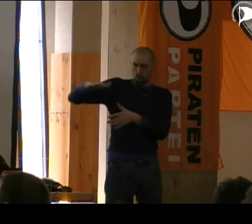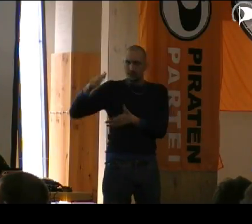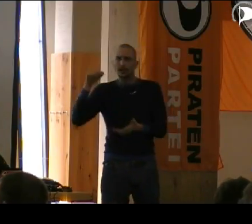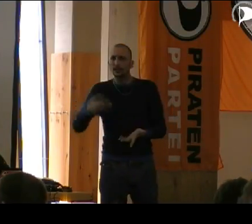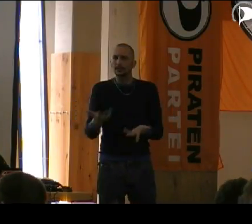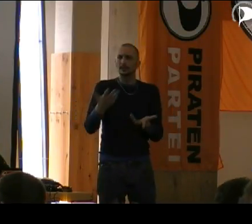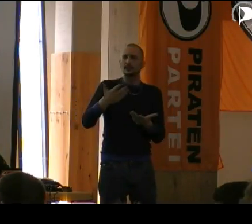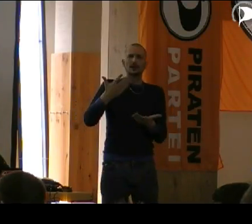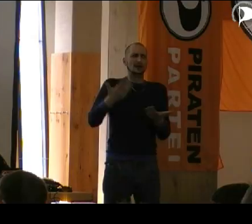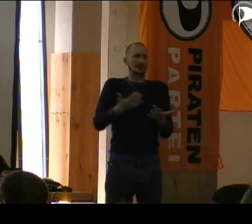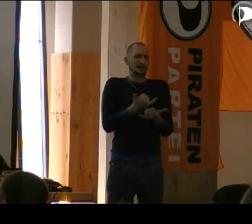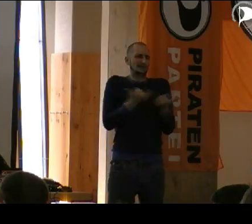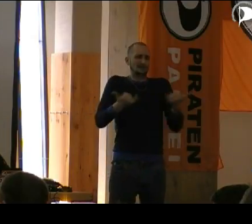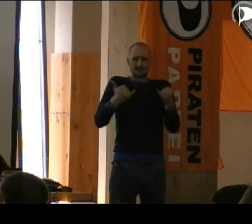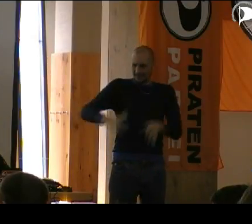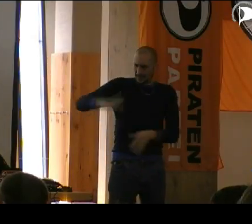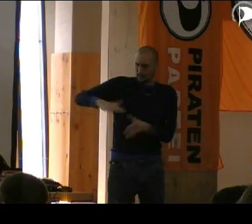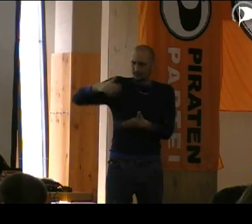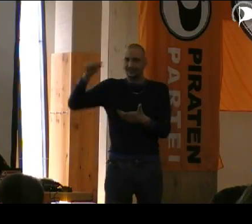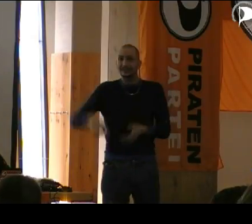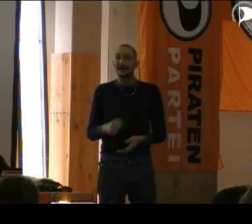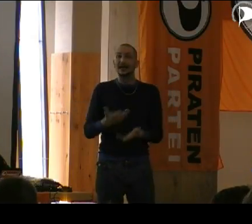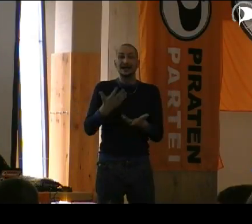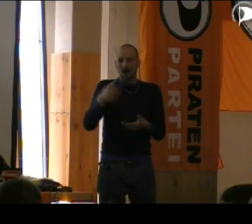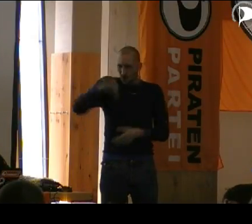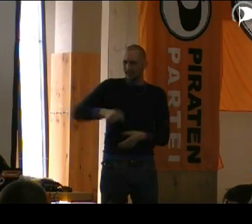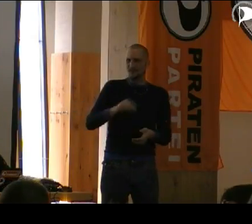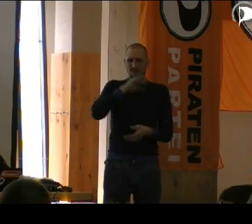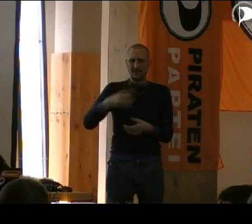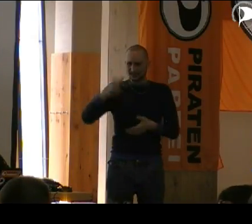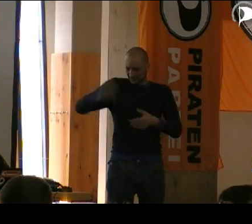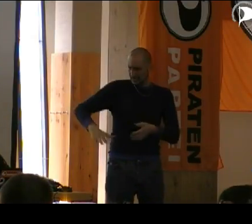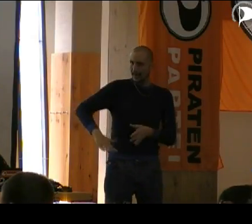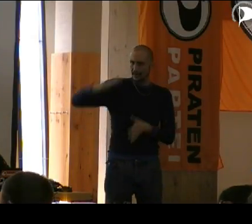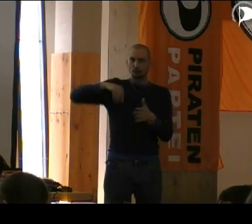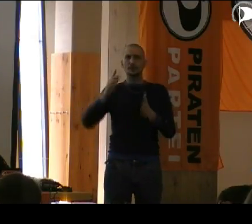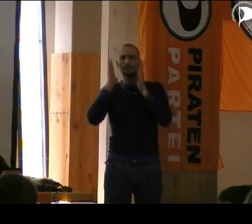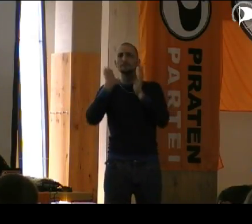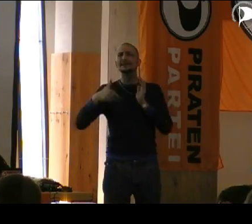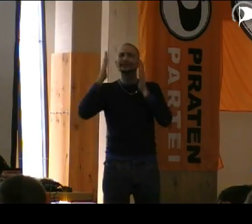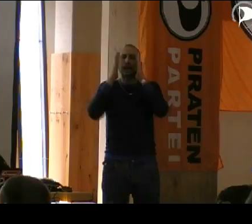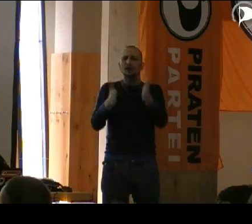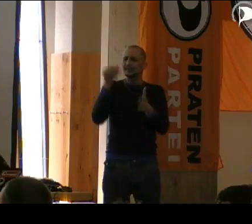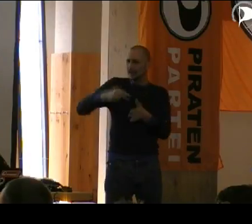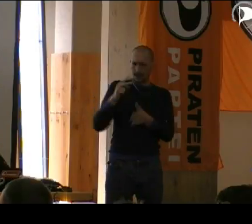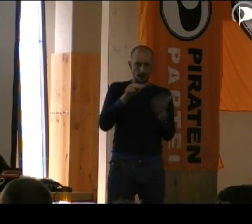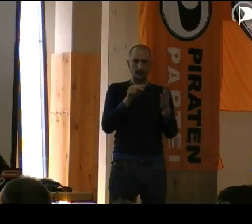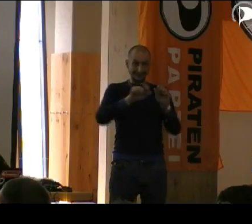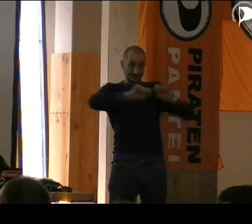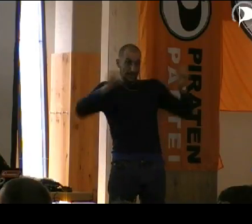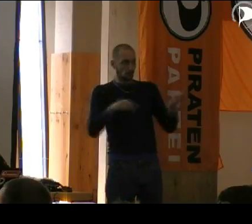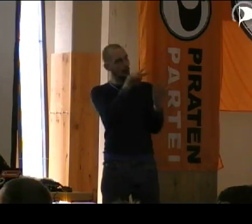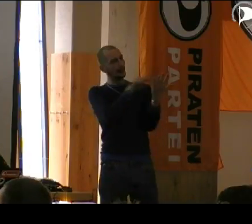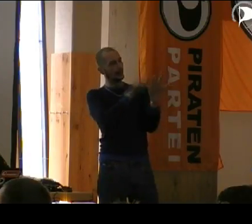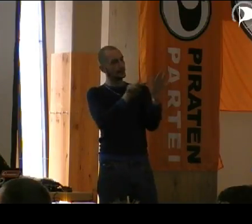er in diese generation schon genannt wurde es ist die generation müsste wenn mir etwas ist immer ein politiker dieser zeitung etwas schlechtes